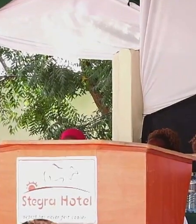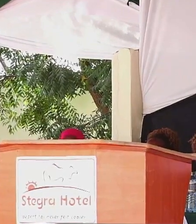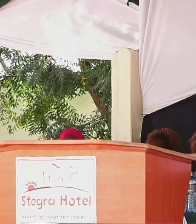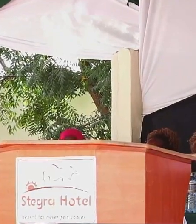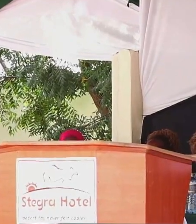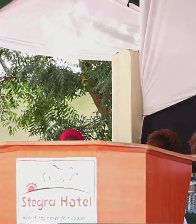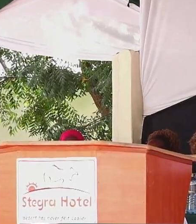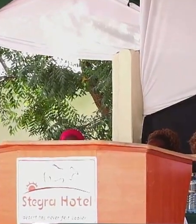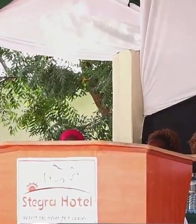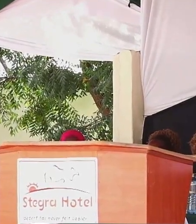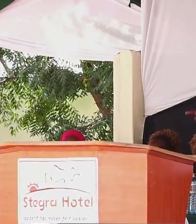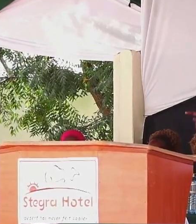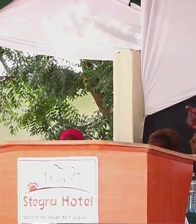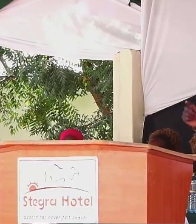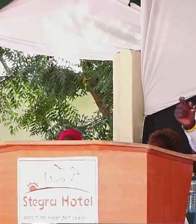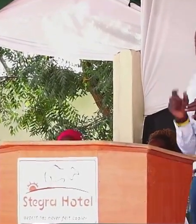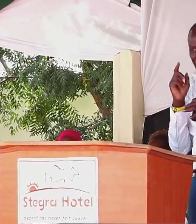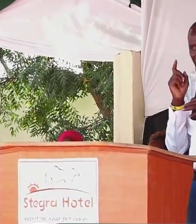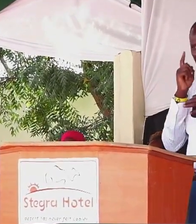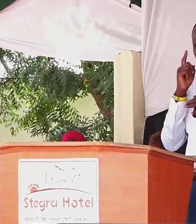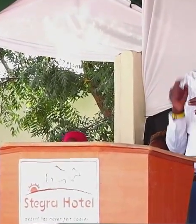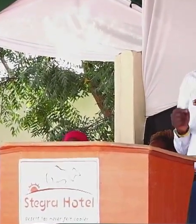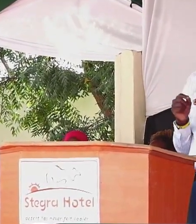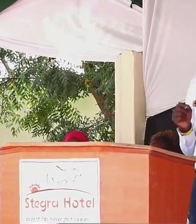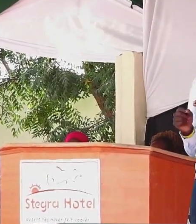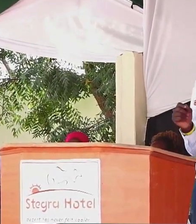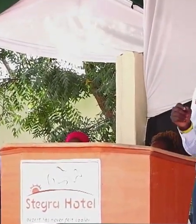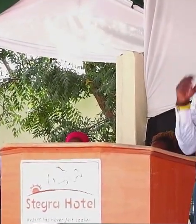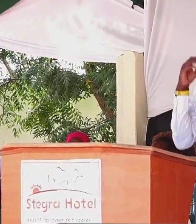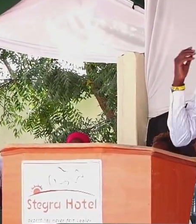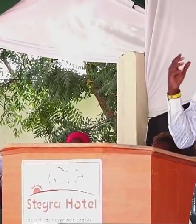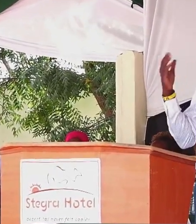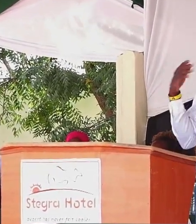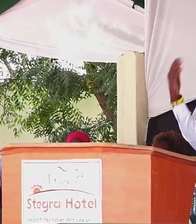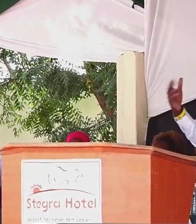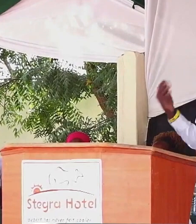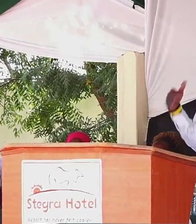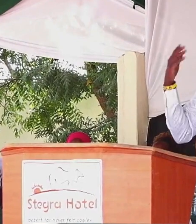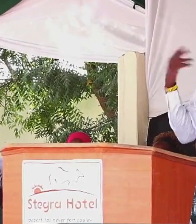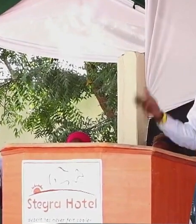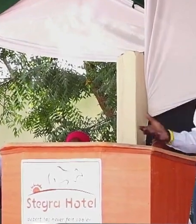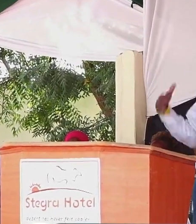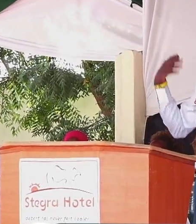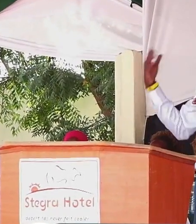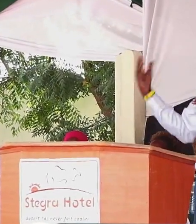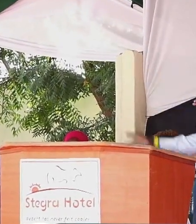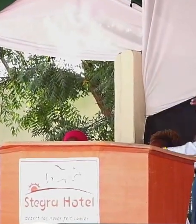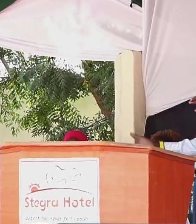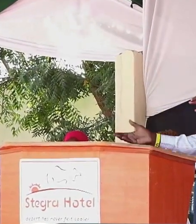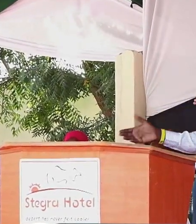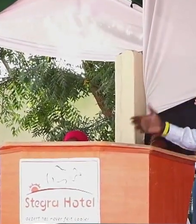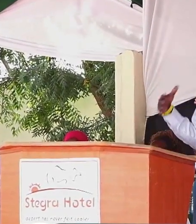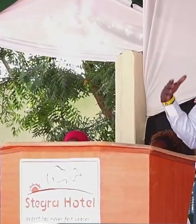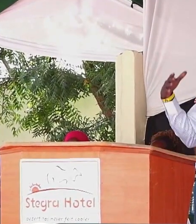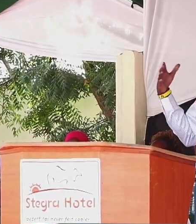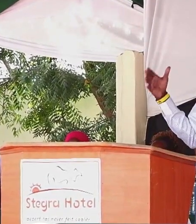ama Kilifi, uko na mbali. Mimi pia natamani kufika Kilifi, lakini shida ni